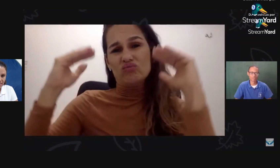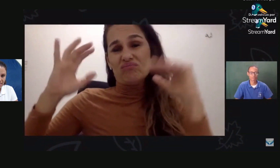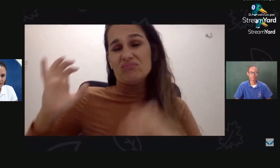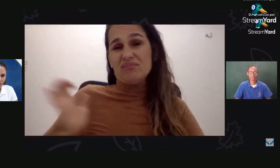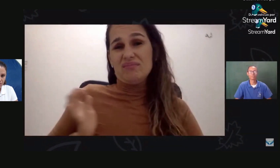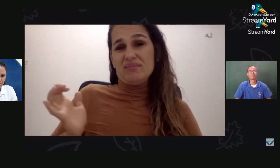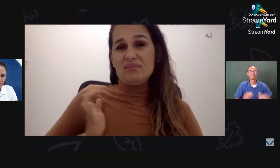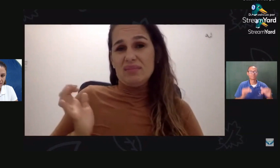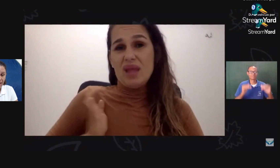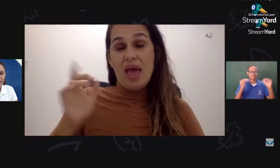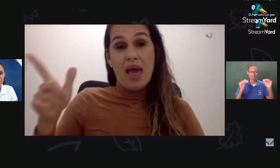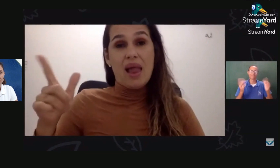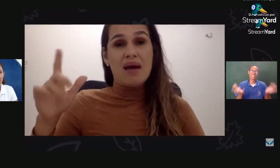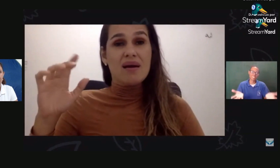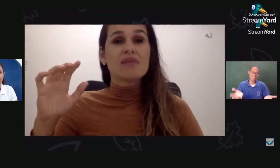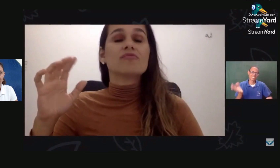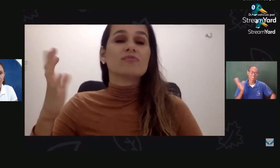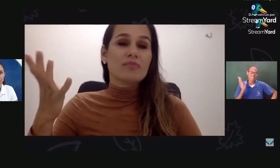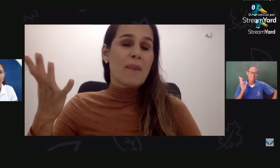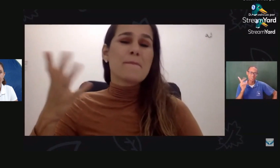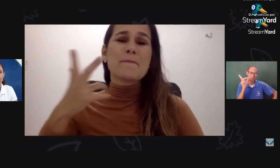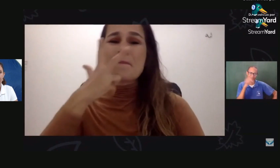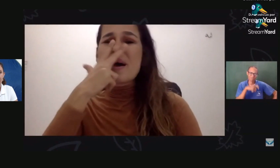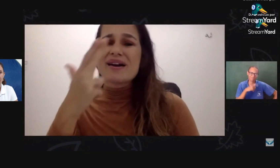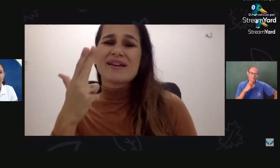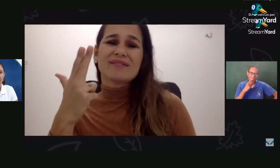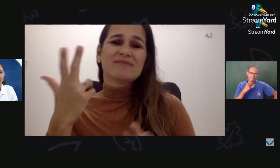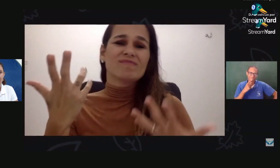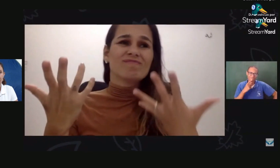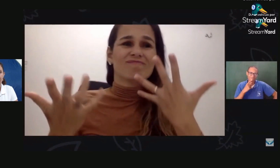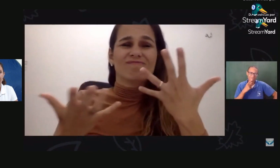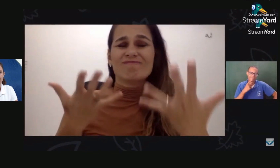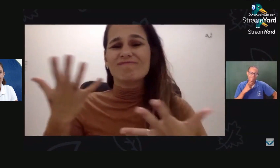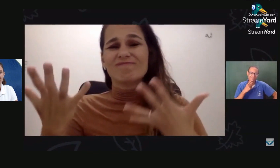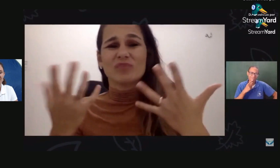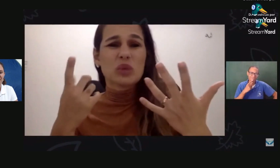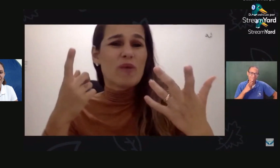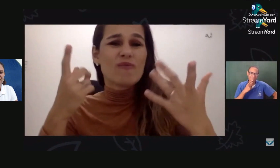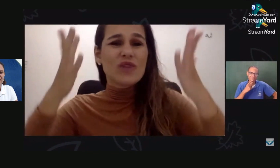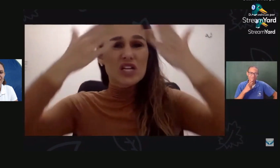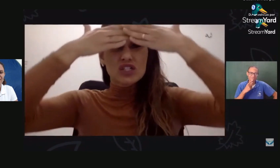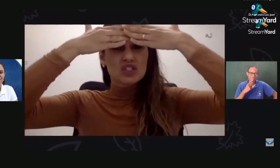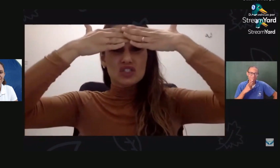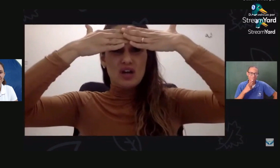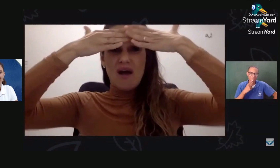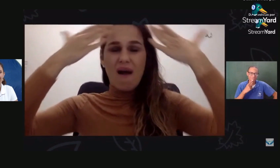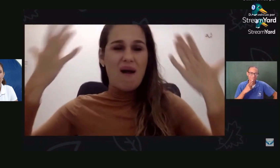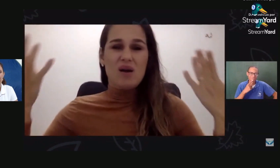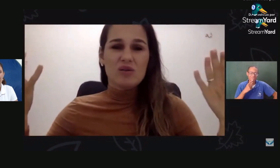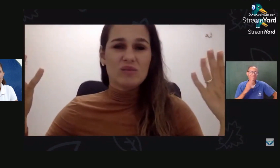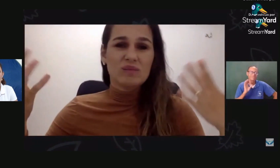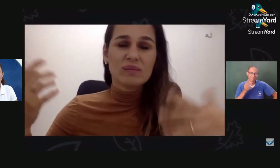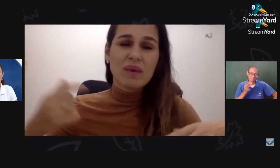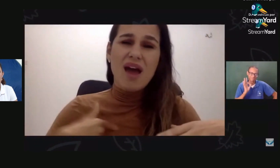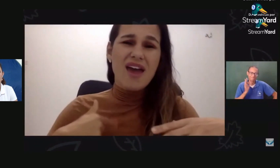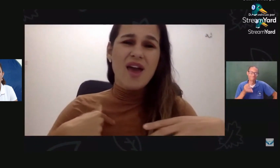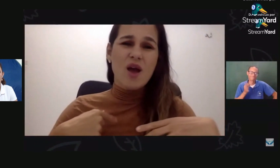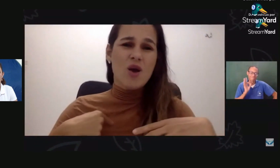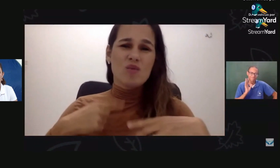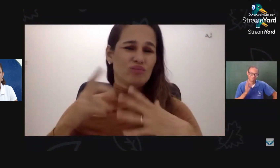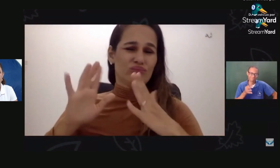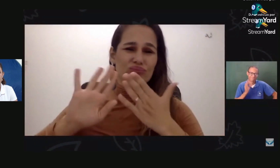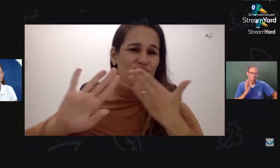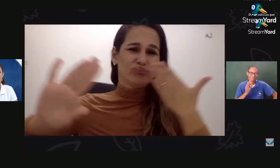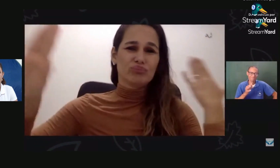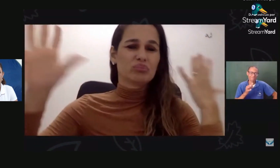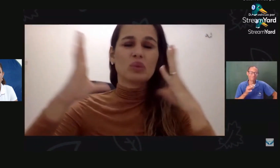em classe alta, de classe alta, e parece que tem uma mentalidade muito